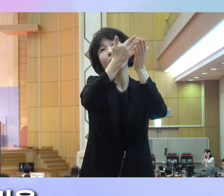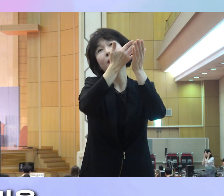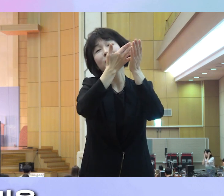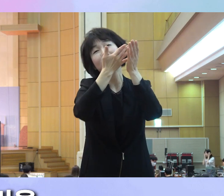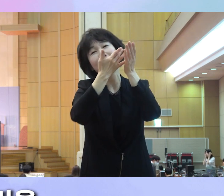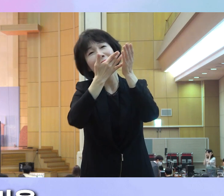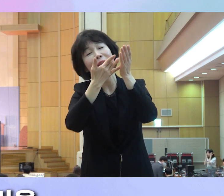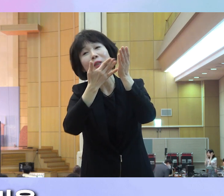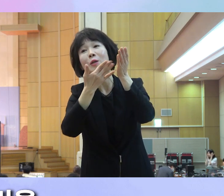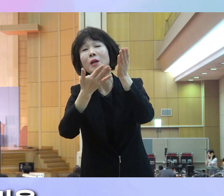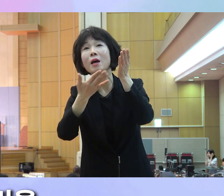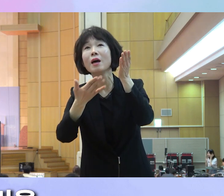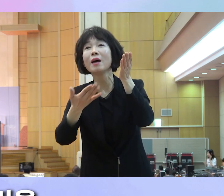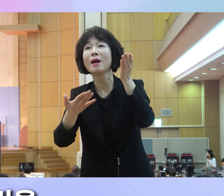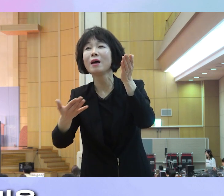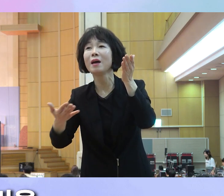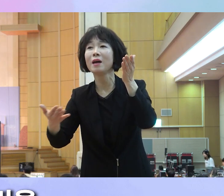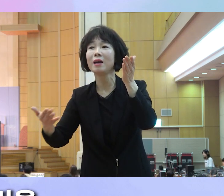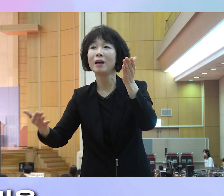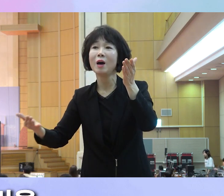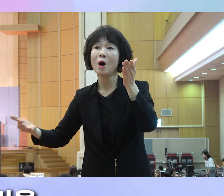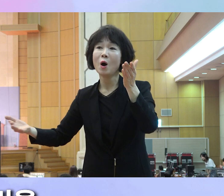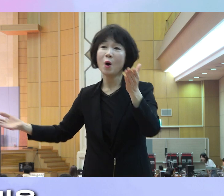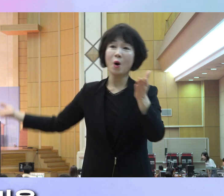내가 건너야 할까?